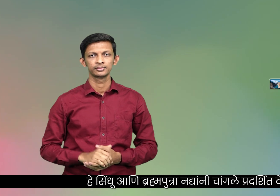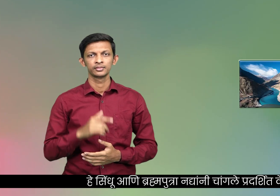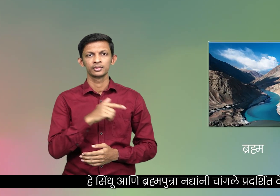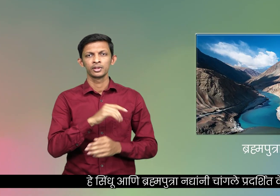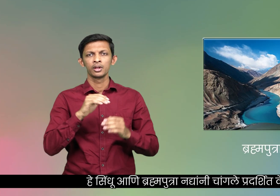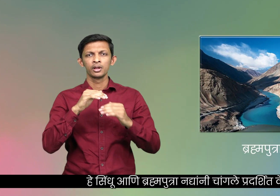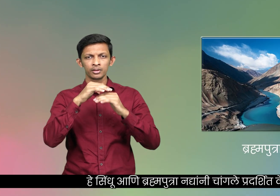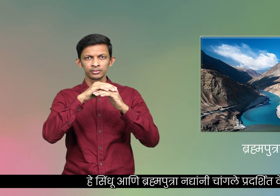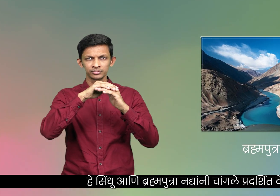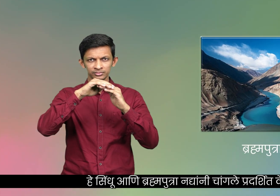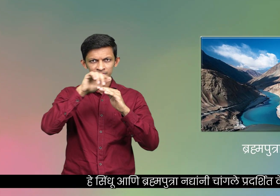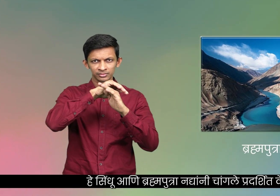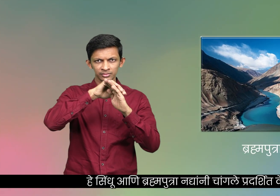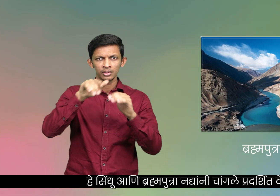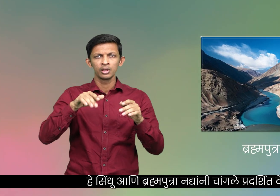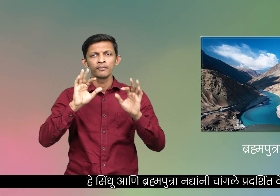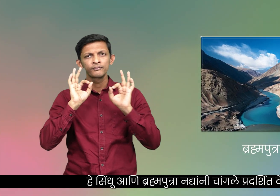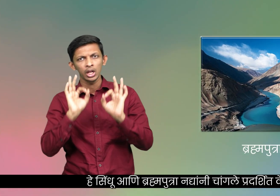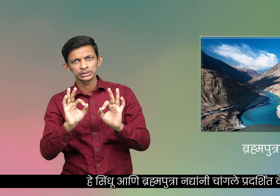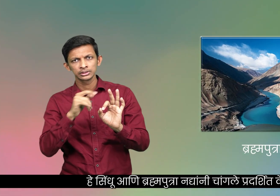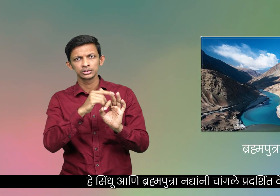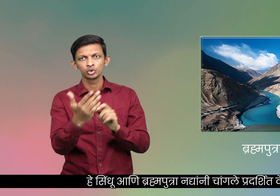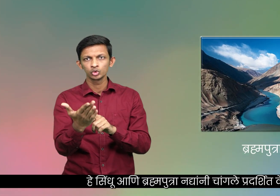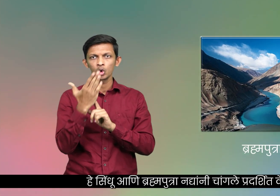हे सिंधू आणि ब्रह्मपुत्रा नद्यांनी चांगलं प्रदर्शित केलं आहे.